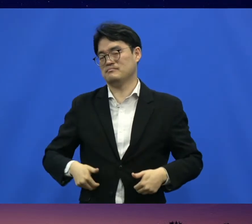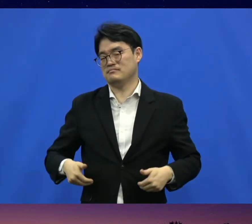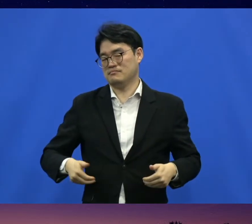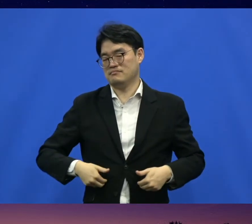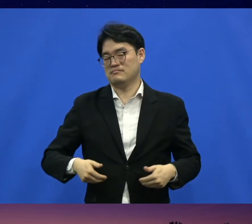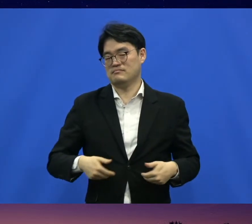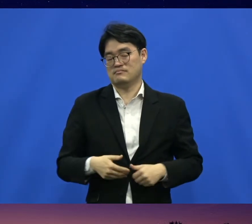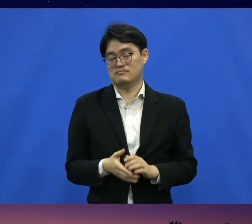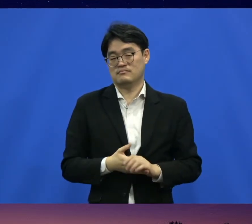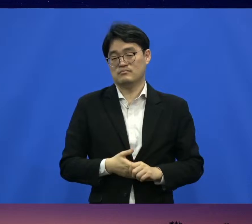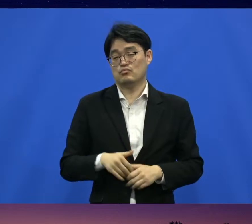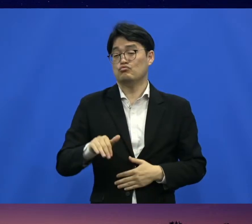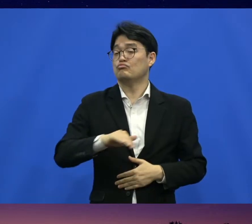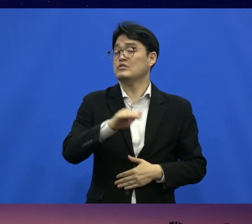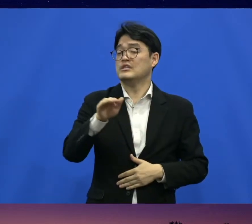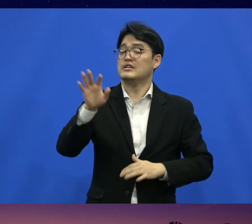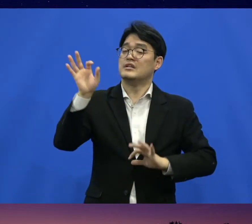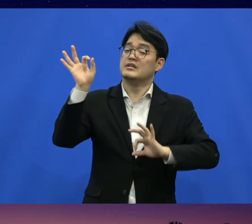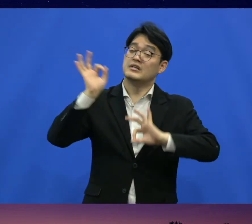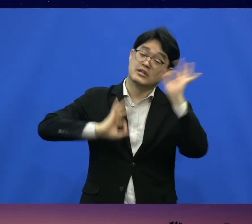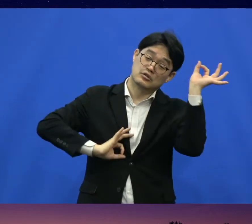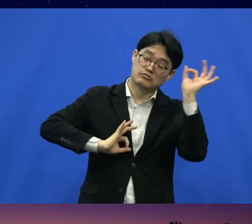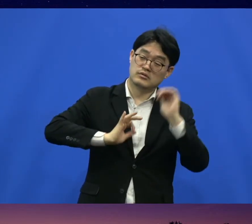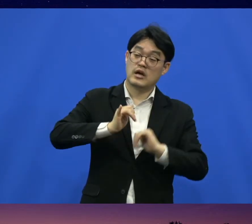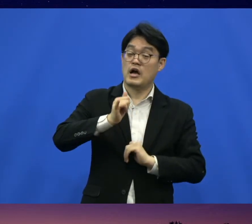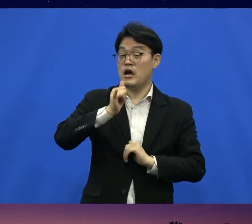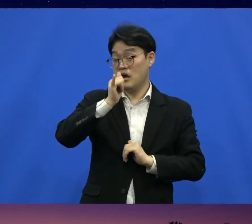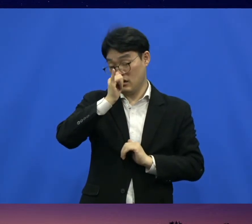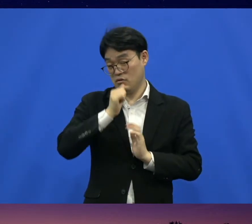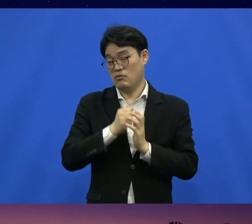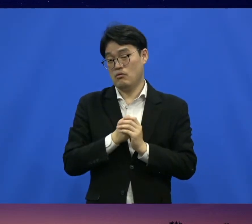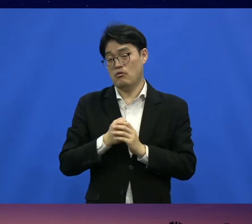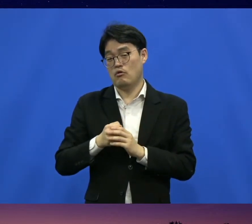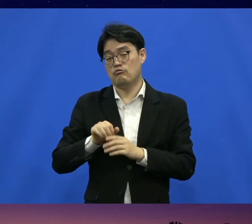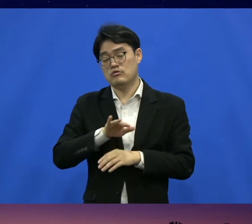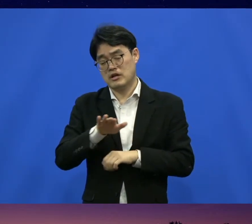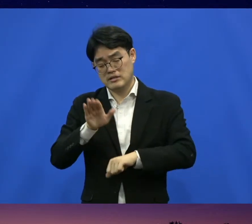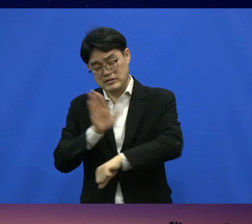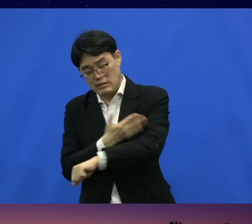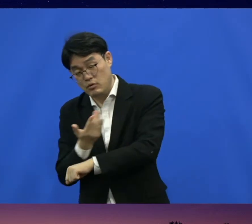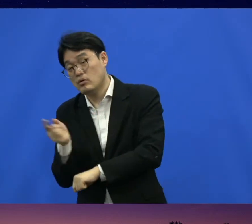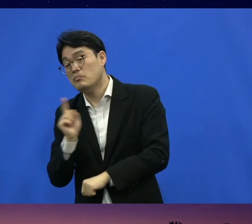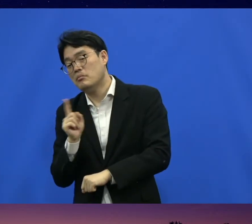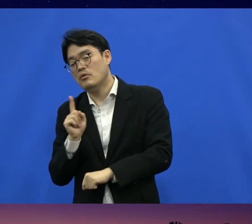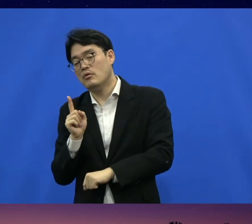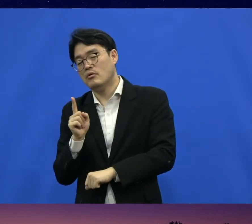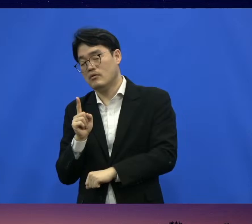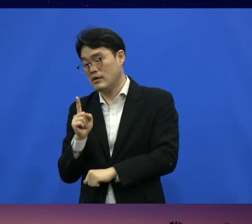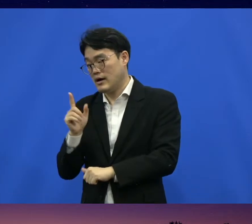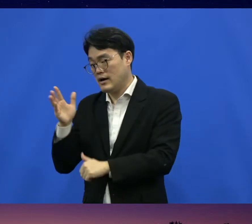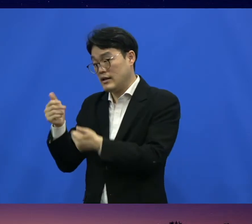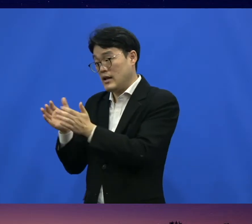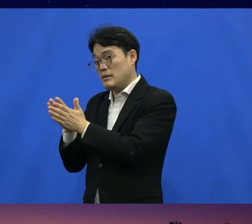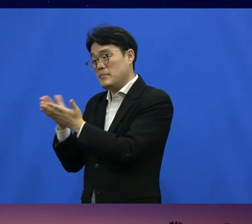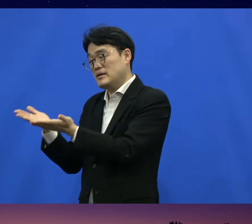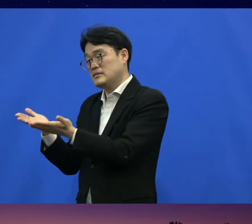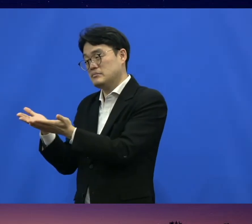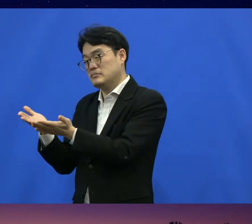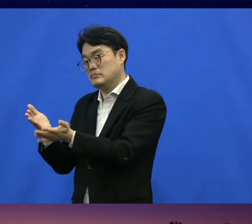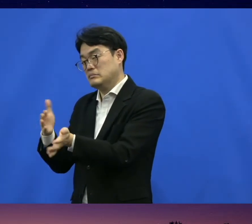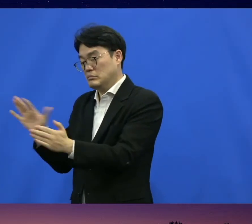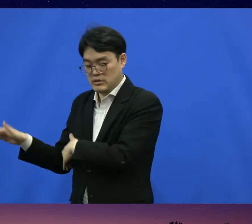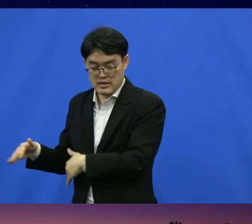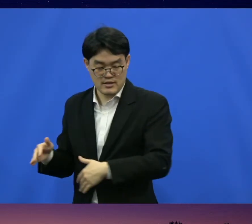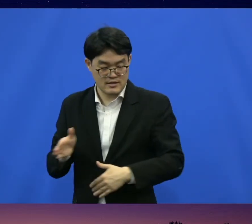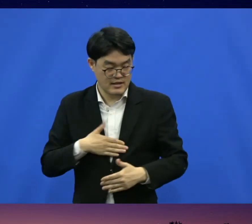항상 우리의 실수는 뭐예요? 우리가 악수를 뜰 때가 언제로? 말씀보다 상황 때문에 조급해지는 게 문제라는